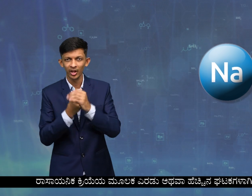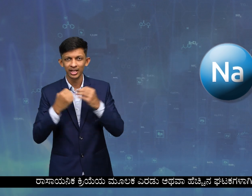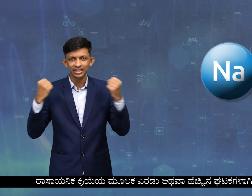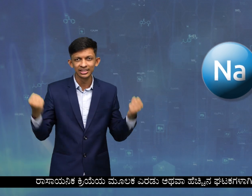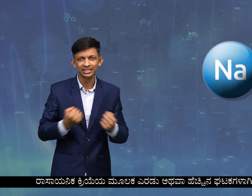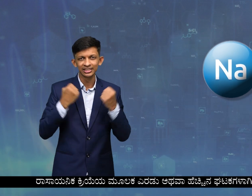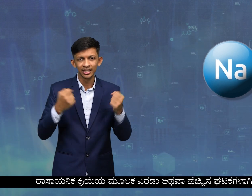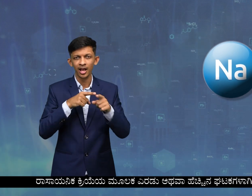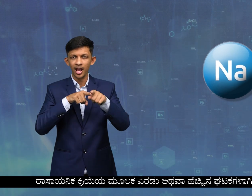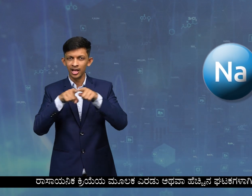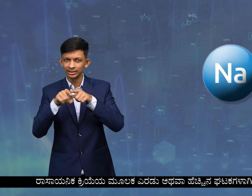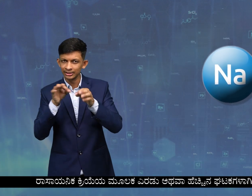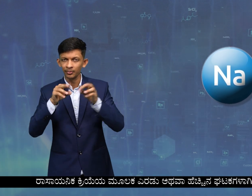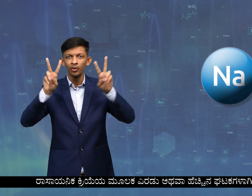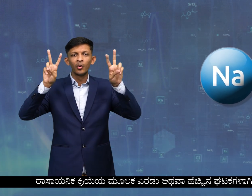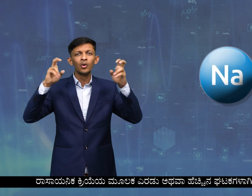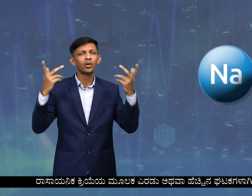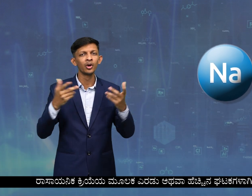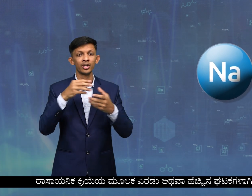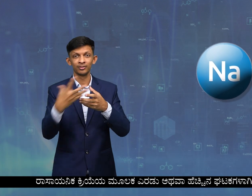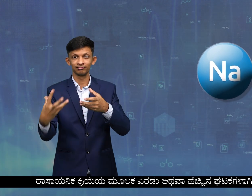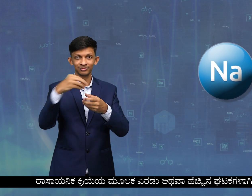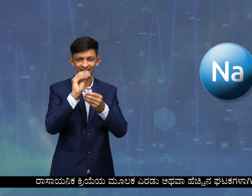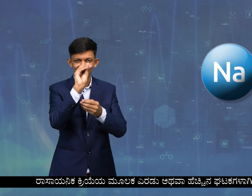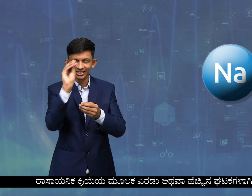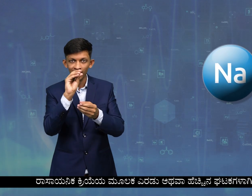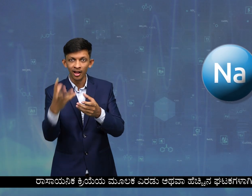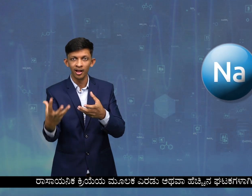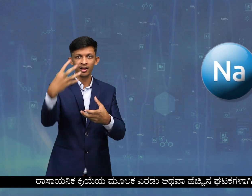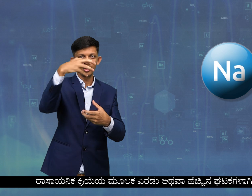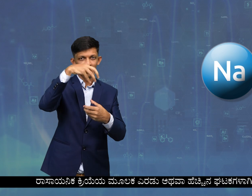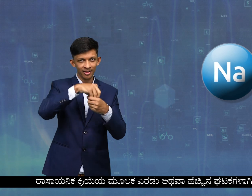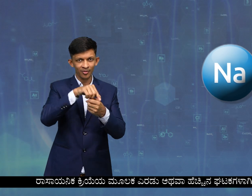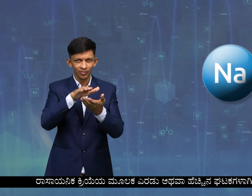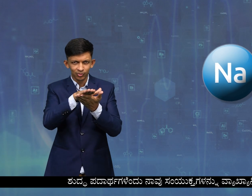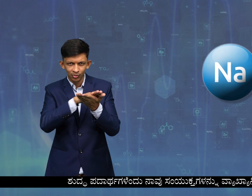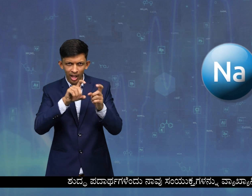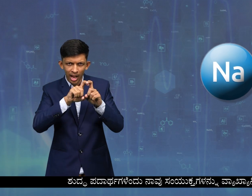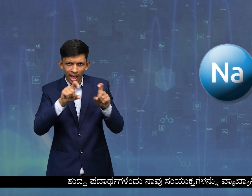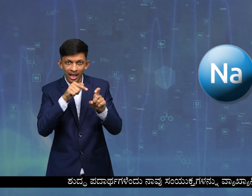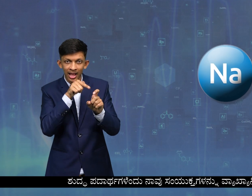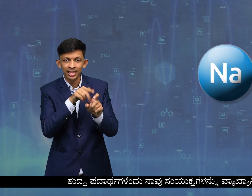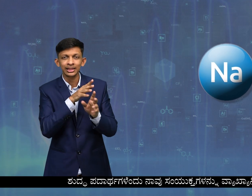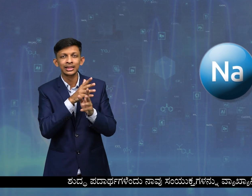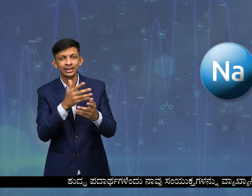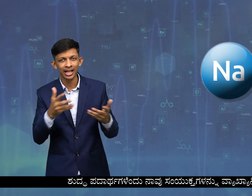ರಾಸಾಯನಿಕ ಕ್ರಿಯೆಯ ಮೂಲಕ ಎರಡು ಅಥವಾ ಹೆಚ್ಚಿನ ಘಟಕಗಳಾಗಿ ಬೇರ್ಪಡಿಸಬಹುದಾದ ಶುದ್ಧ ಪದಾರ್ಥಗಳೆಂದು ನಾವು